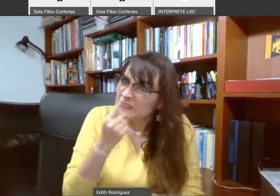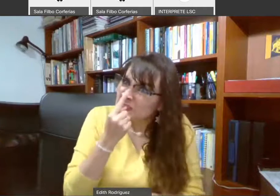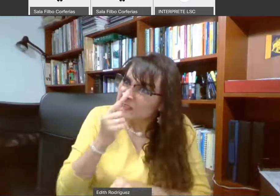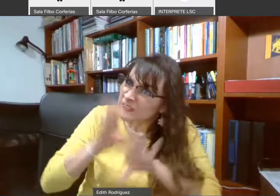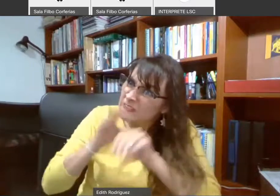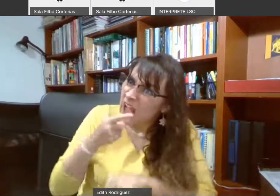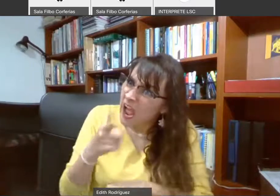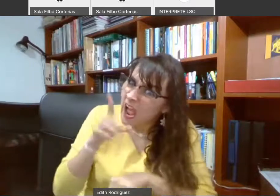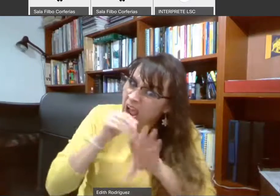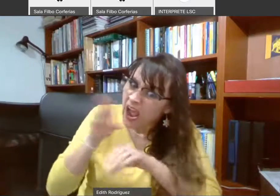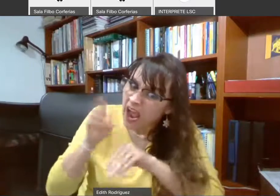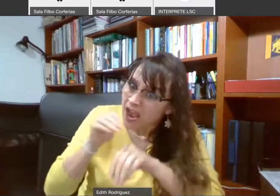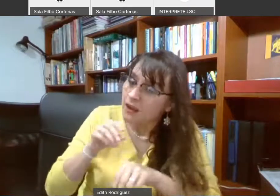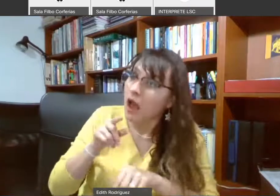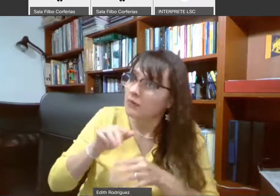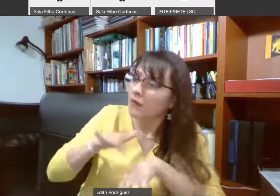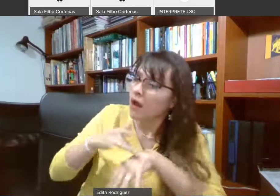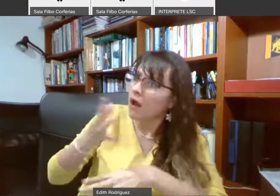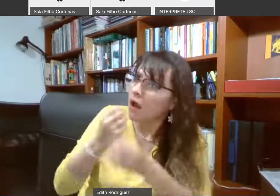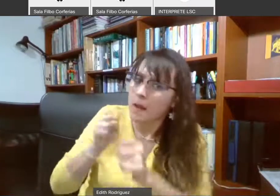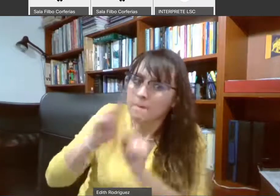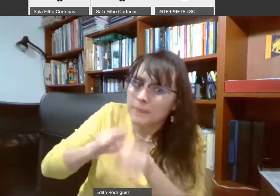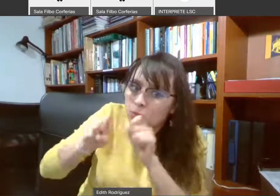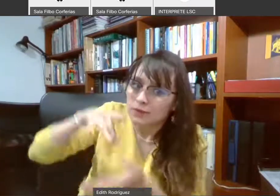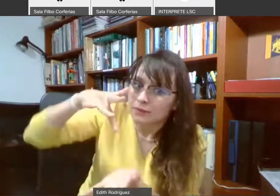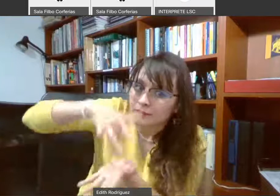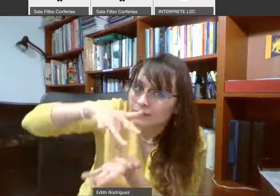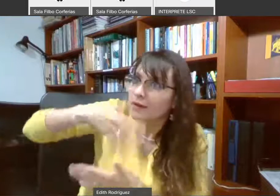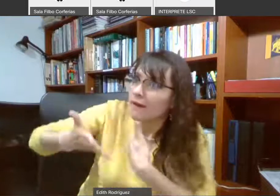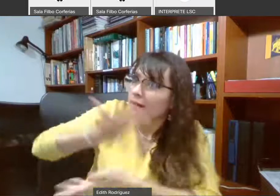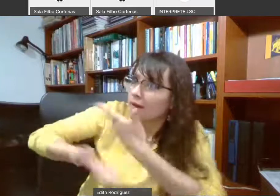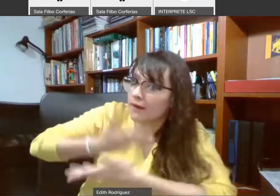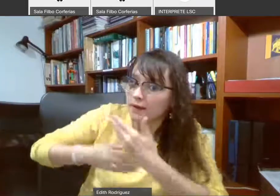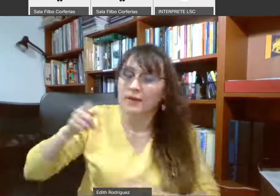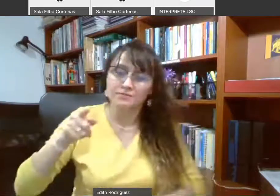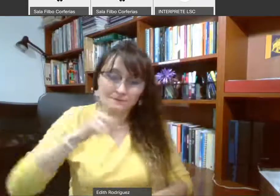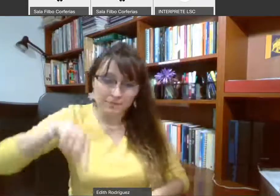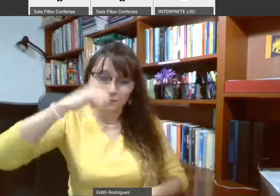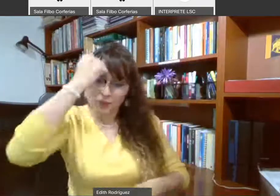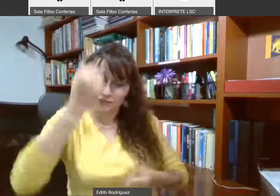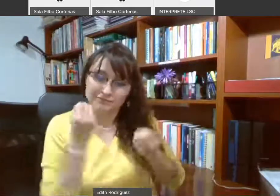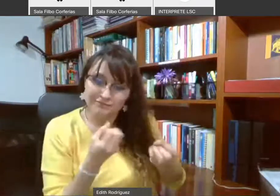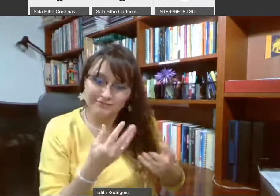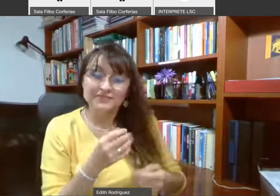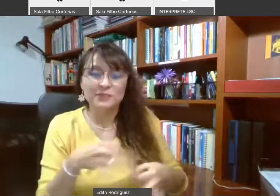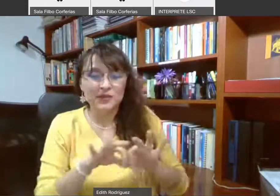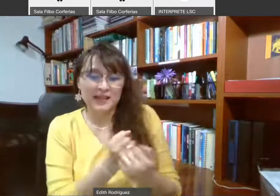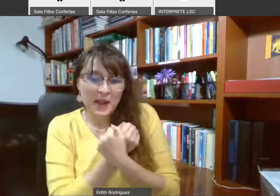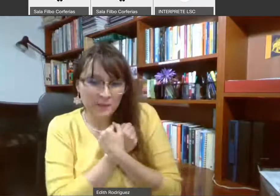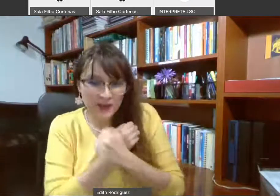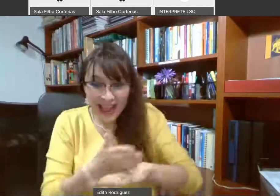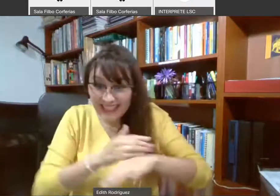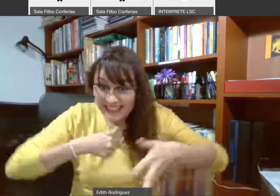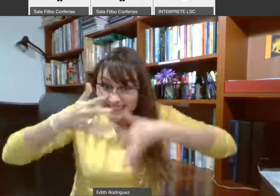genere curiosidad en estos niños y que esta curiosidad permanezca en el tiempo. lo que le permite a ellos poder hacer preguntas,